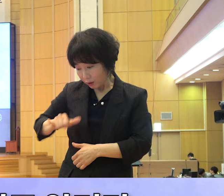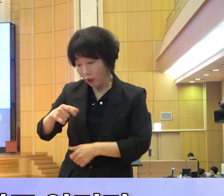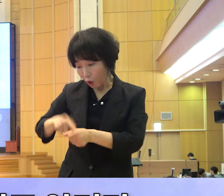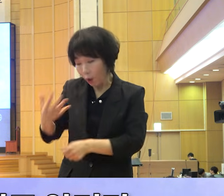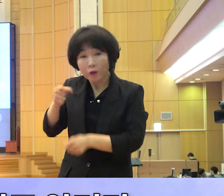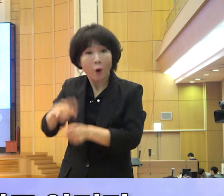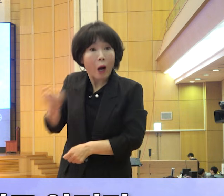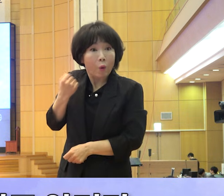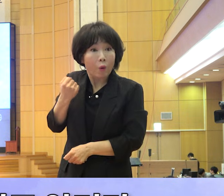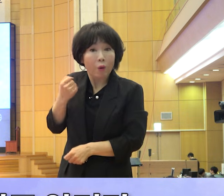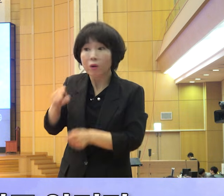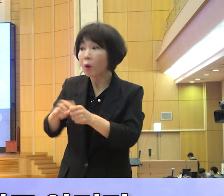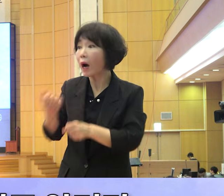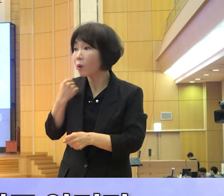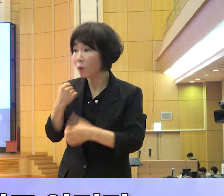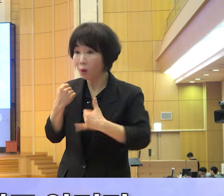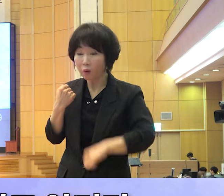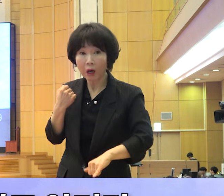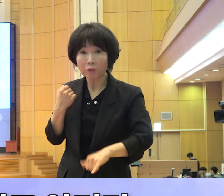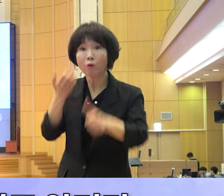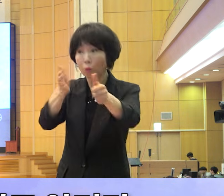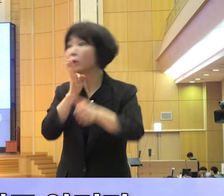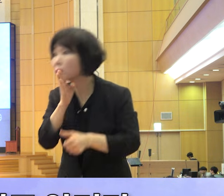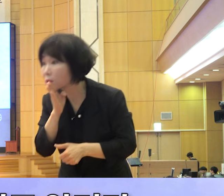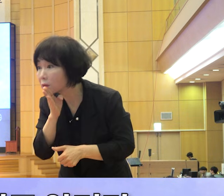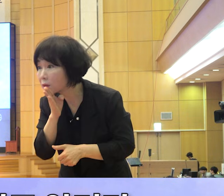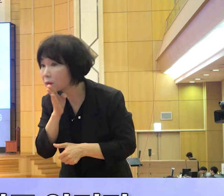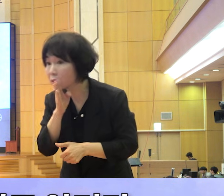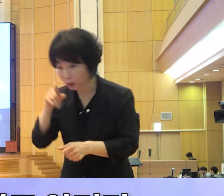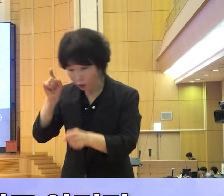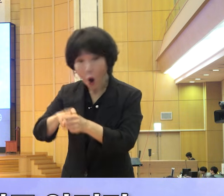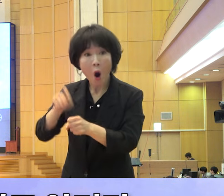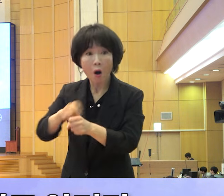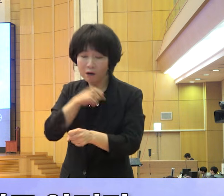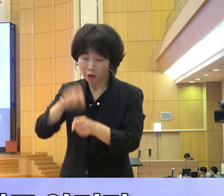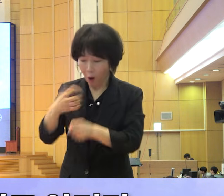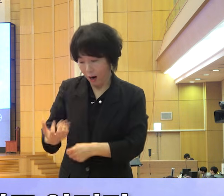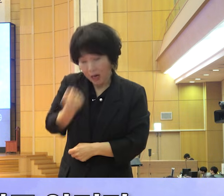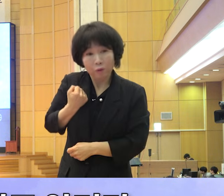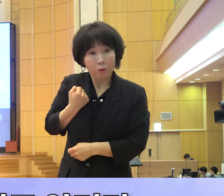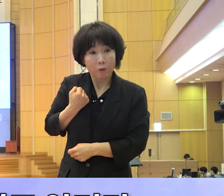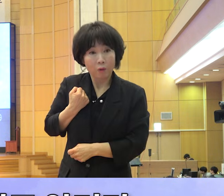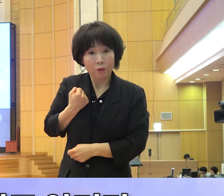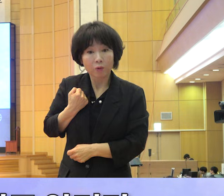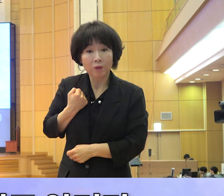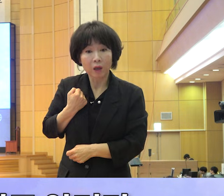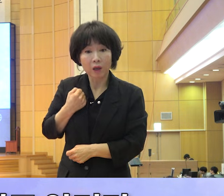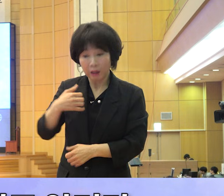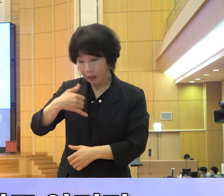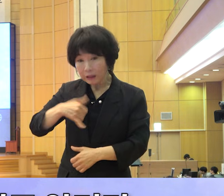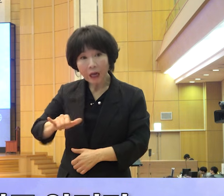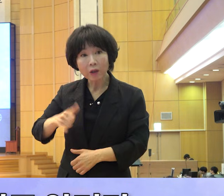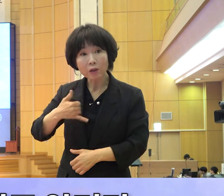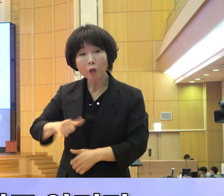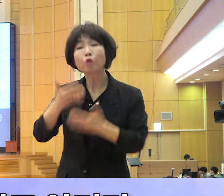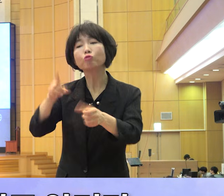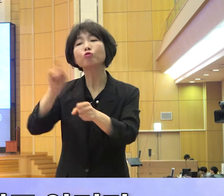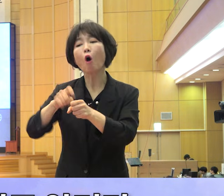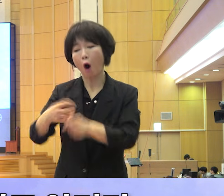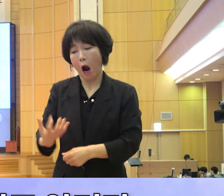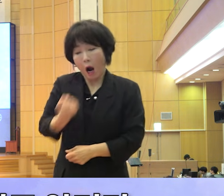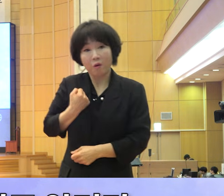자녀에게 줄 떡을, 이런 뜻이죠. 자녀의 떡을 취해서 자녀에게 줄